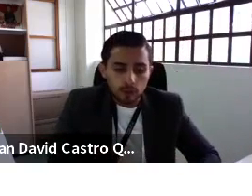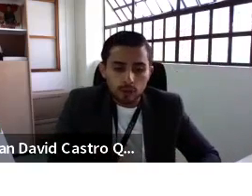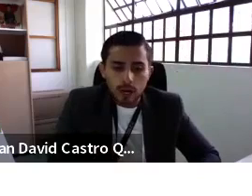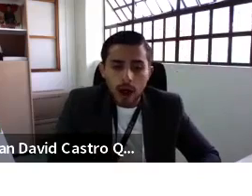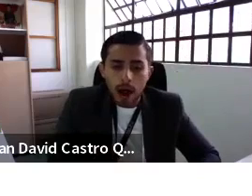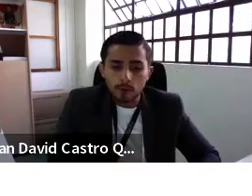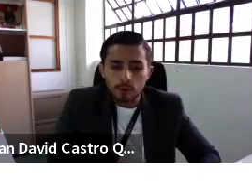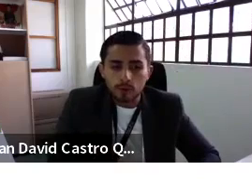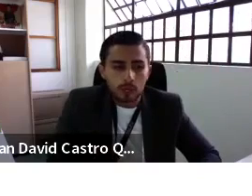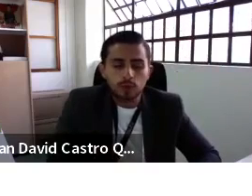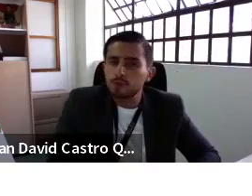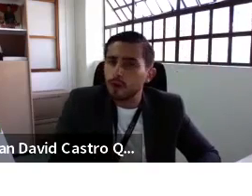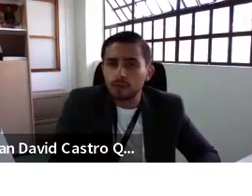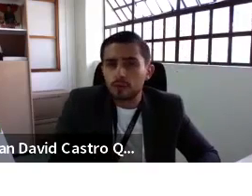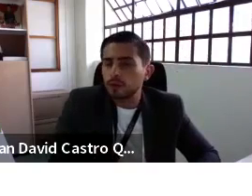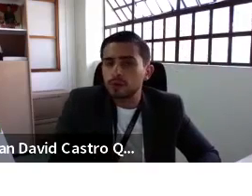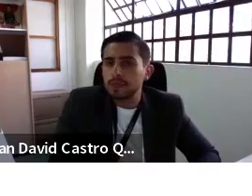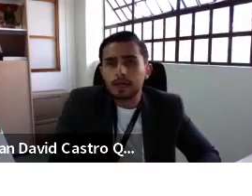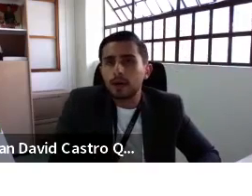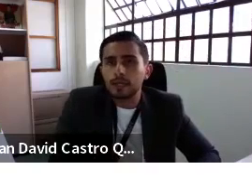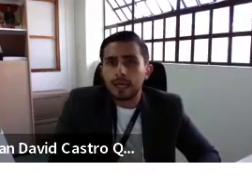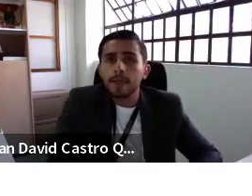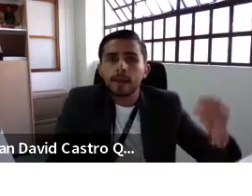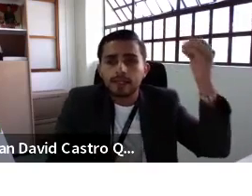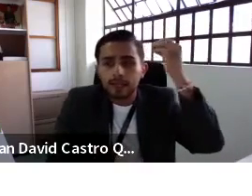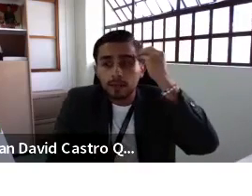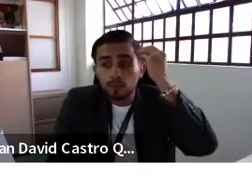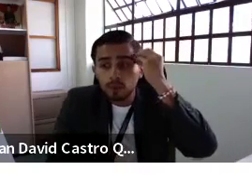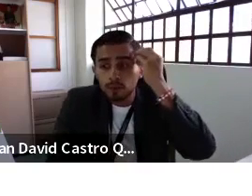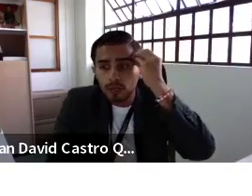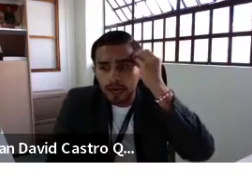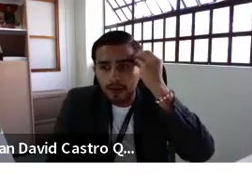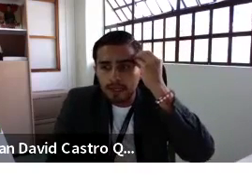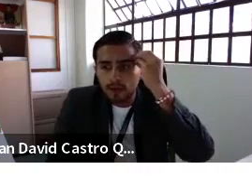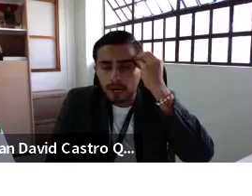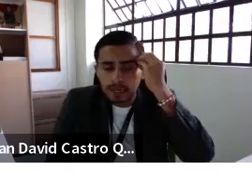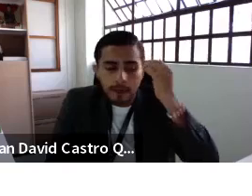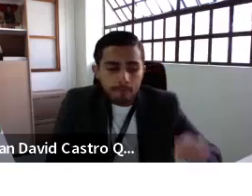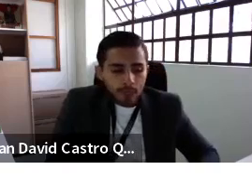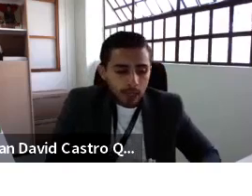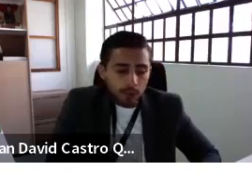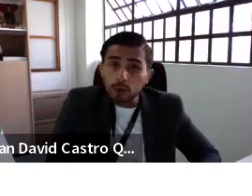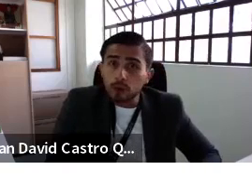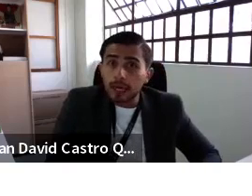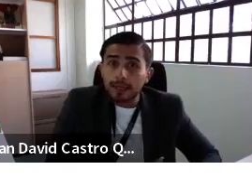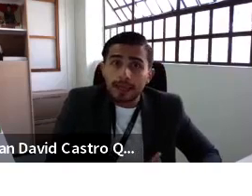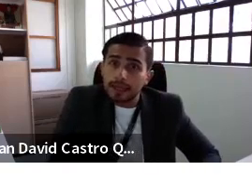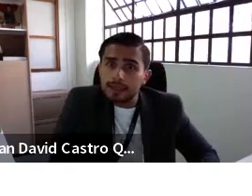nosotros trabajamos con algunos profes con algunos investigadores que ya tienen muy muy en la cabeza cuál es el producto que quieren